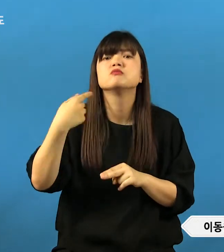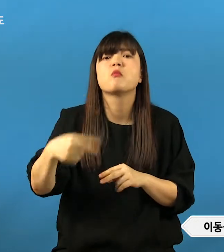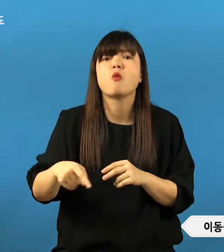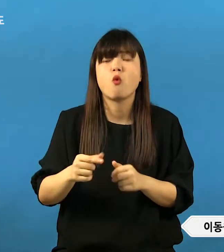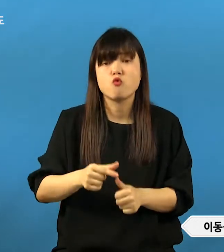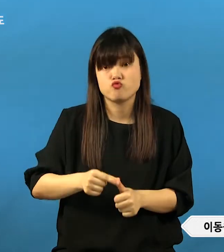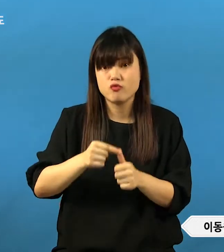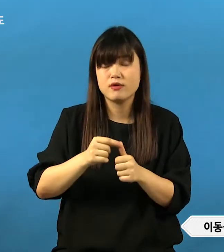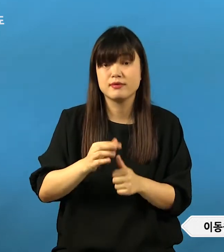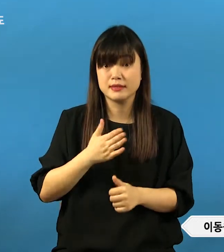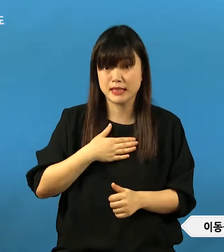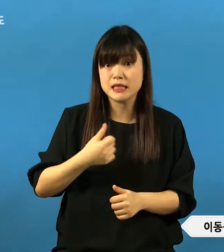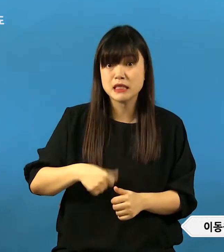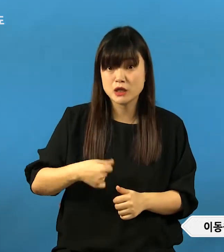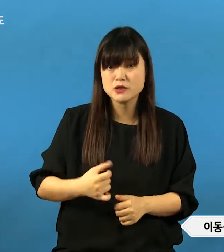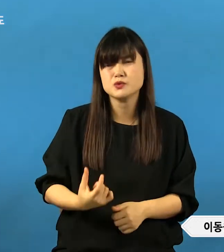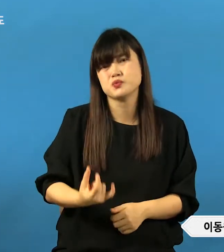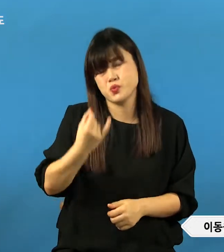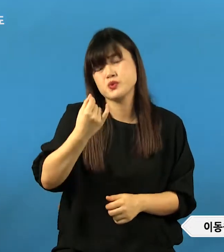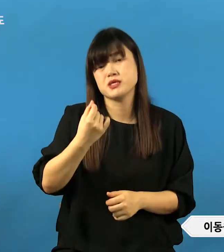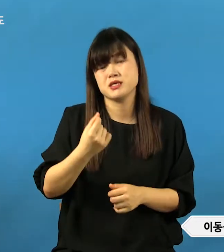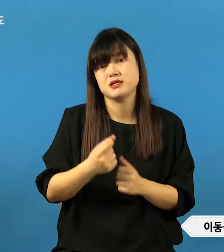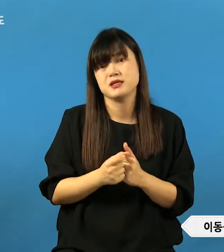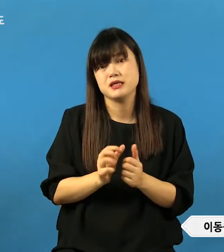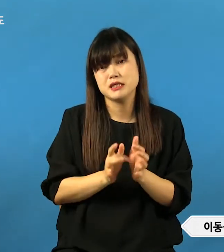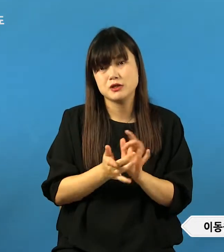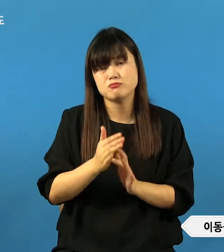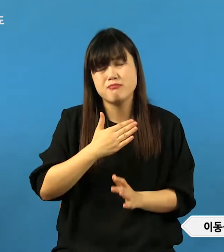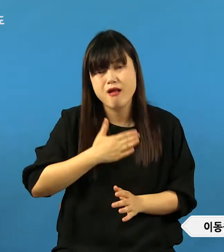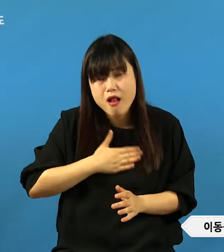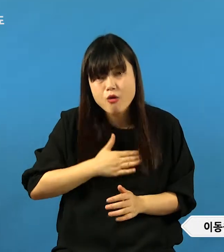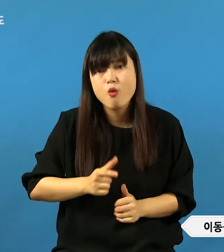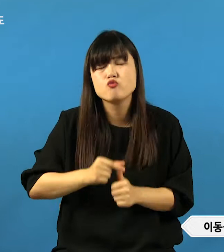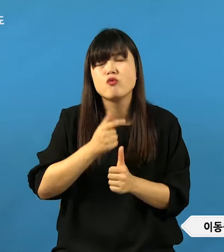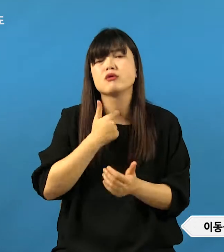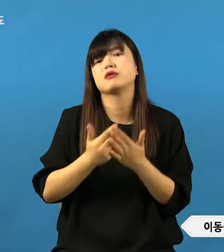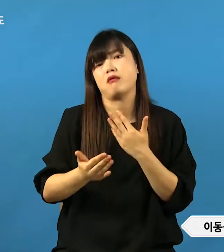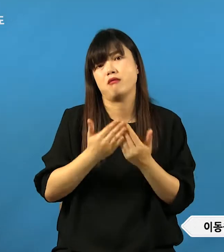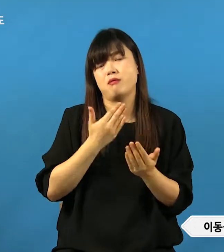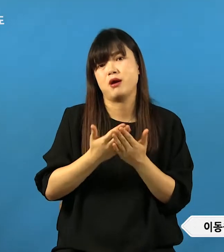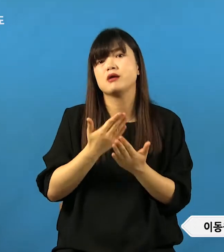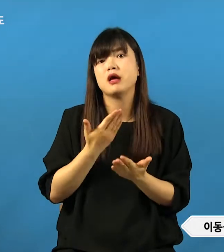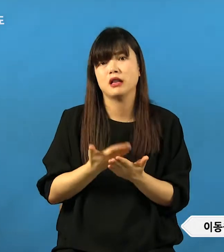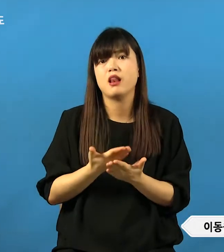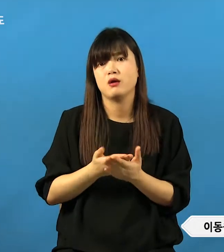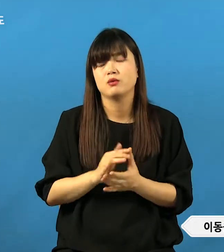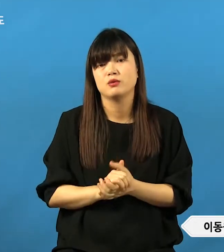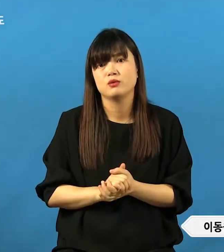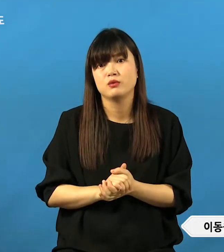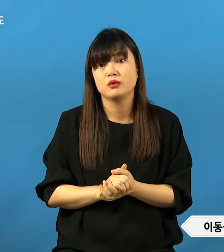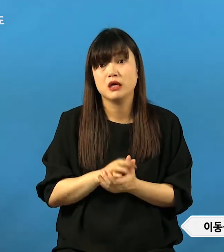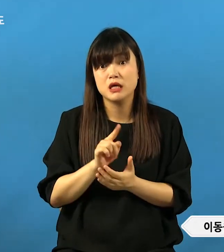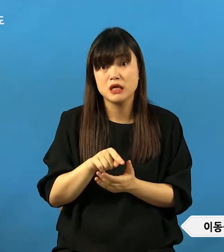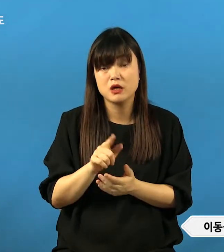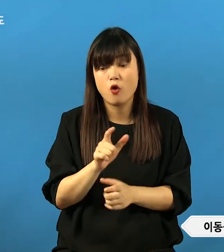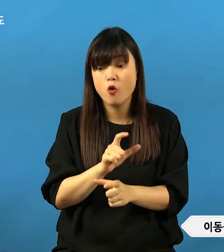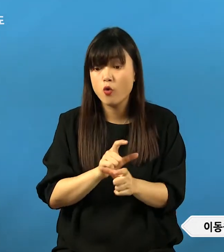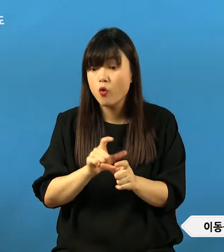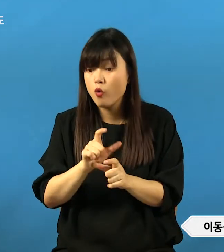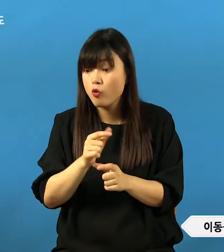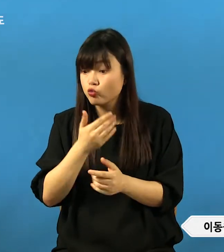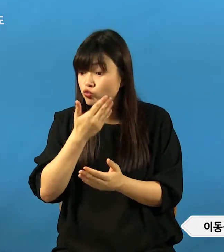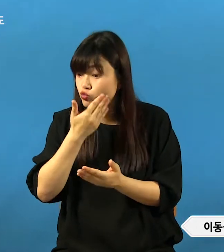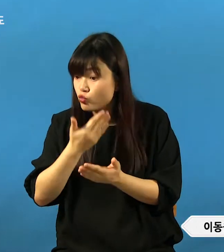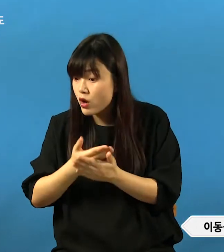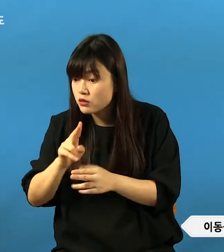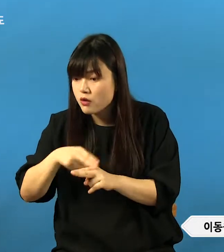마세요. 내 자녀들이 속히 예수님 알고 구원을 경험하는 것. 이것보다 더 위대한